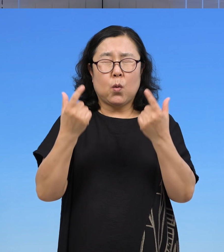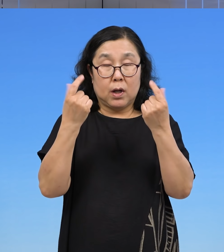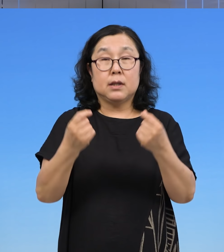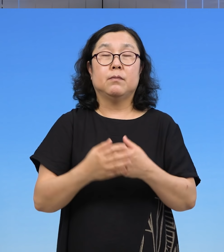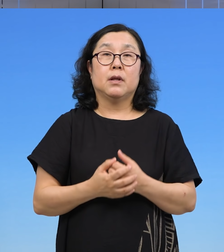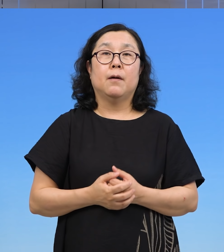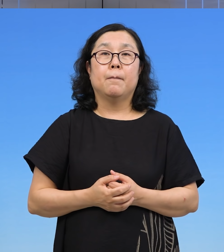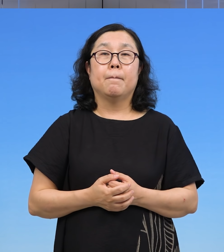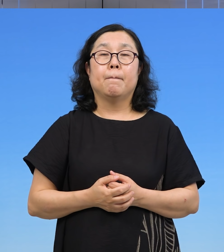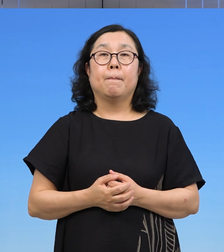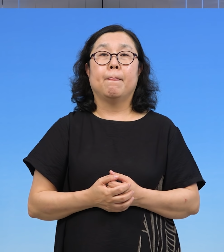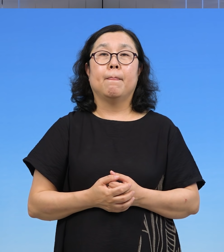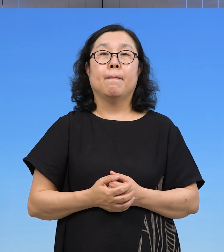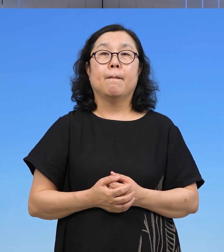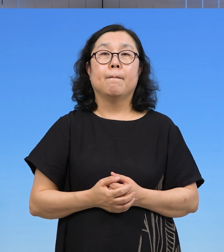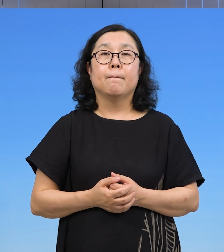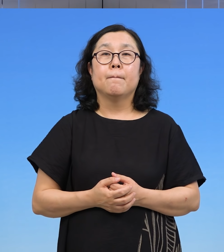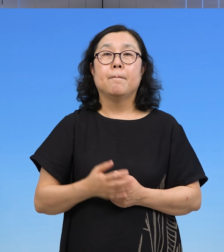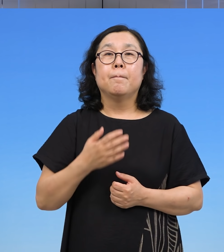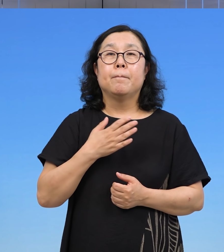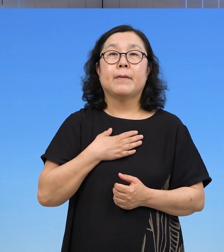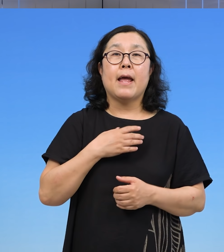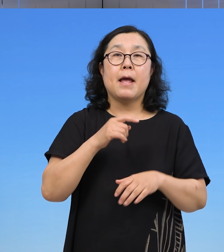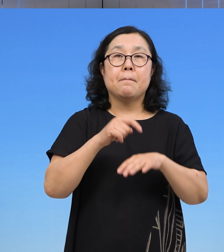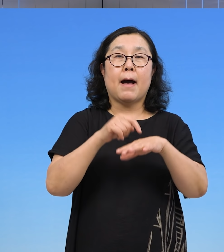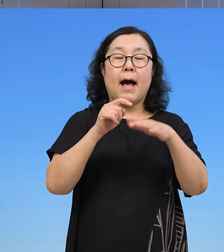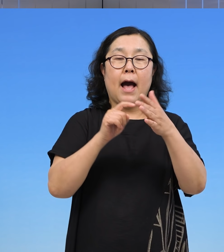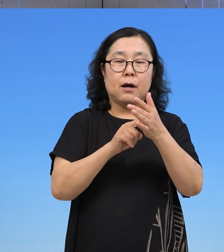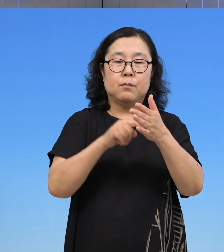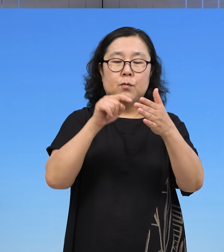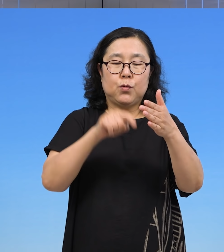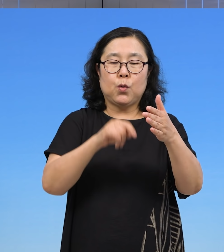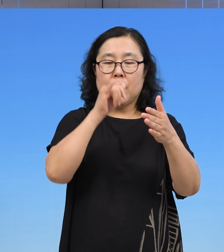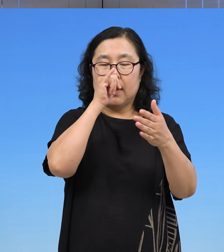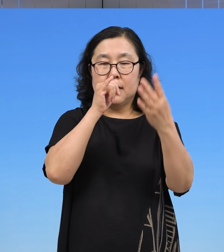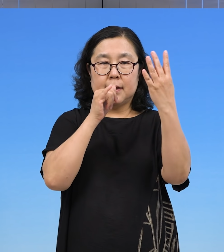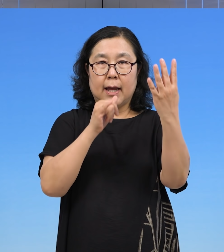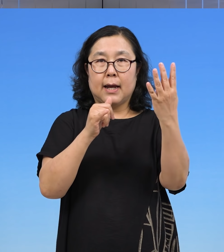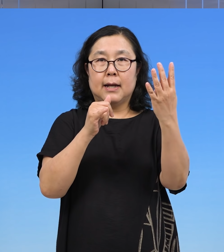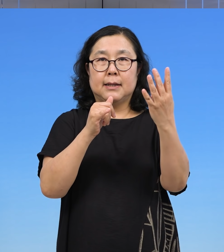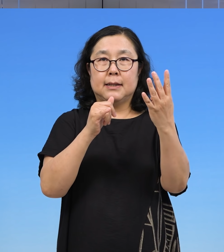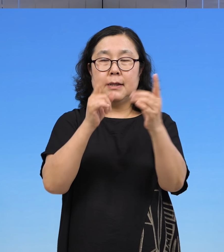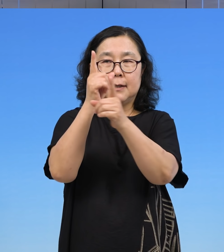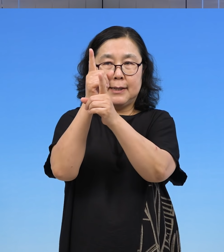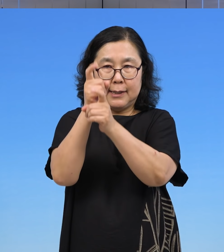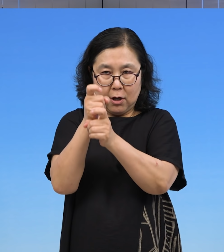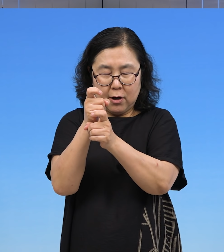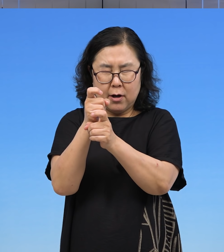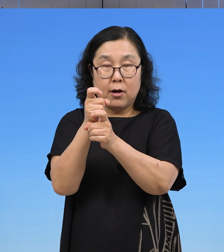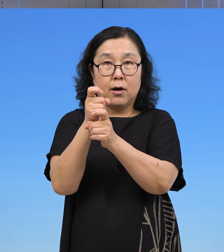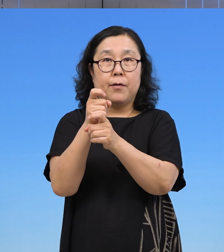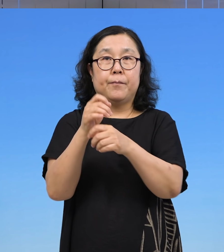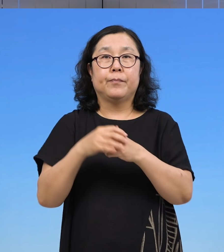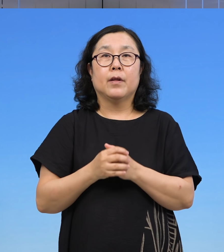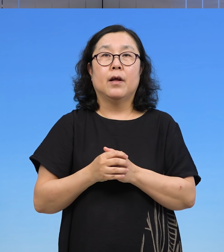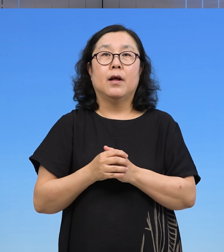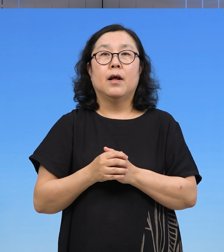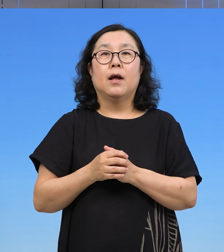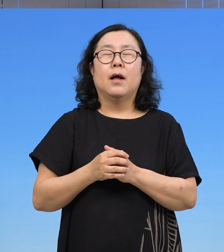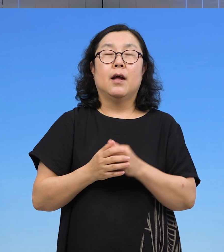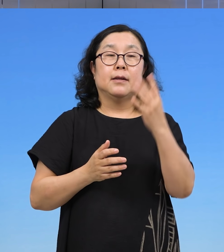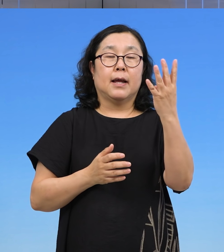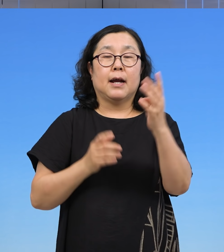앤디 스탠디가 쓴 책 중에서 내 마음 속에 있는 네 가지 적 이런 제목의 책이 있는데요 우리 마음